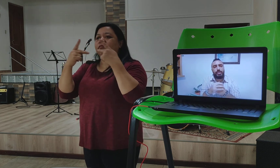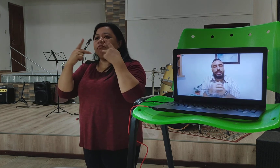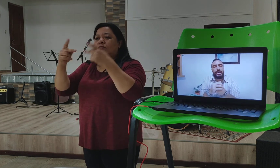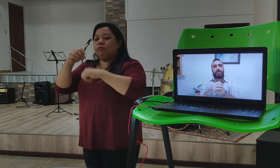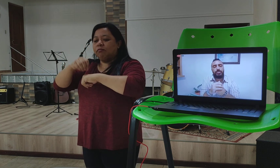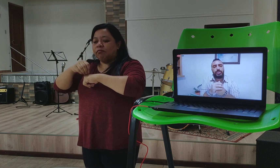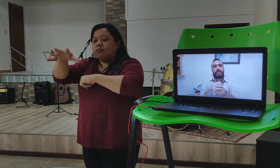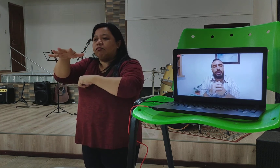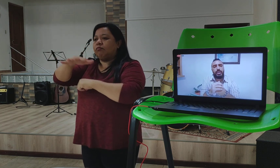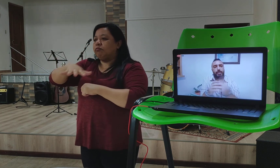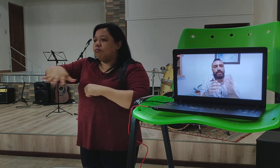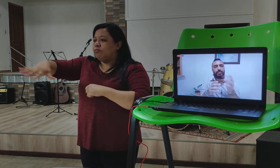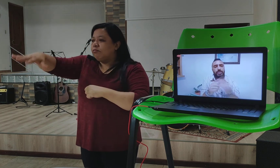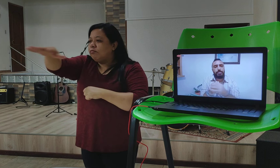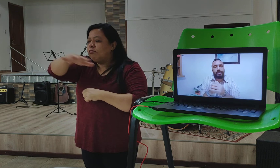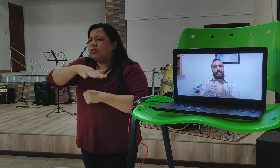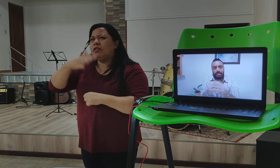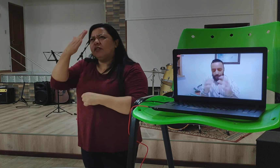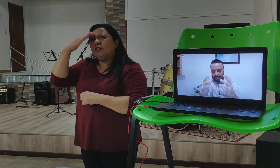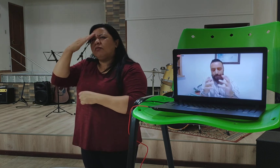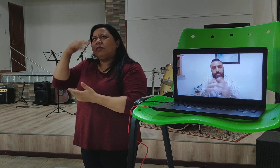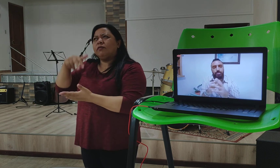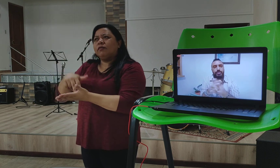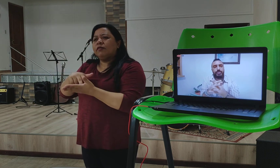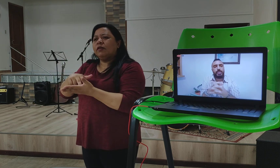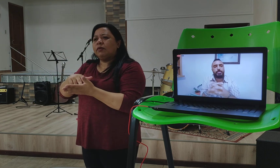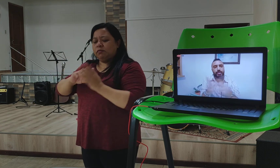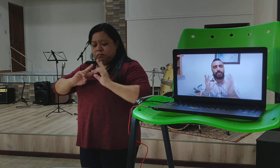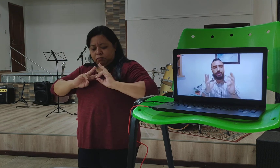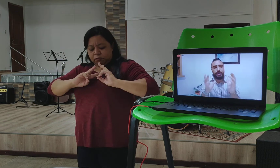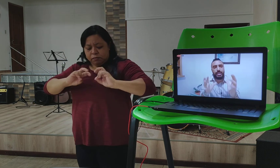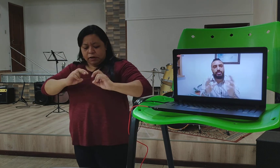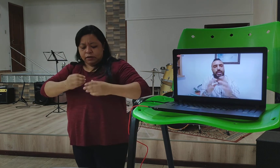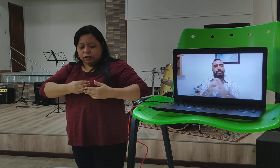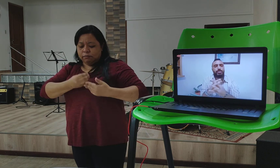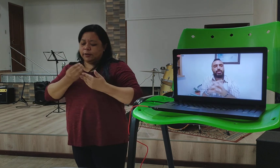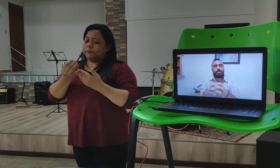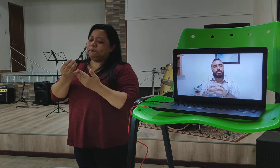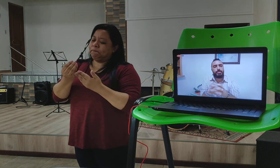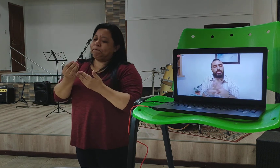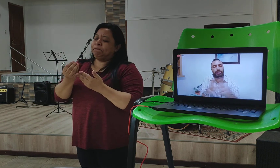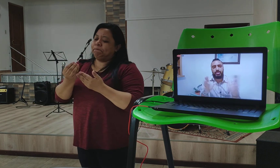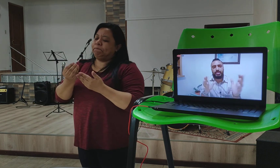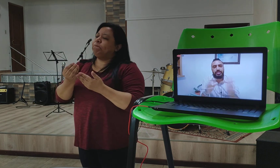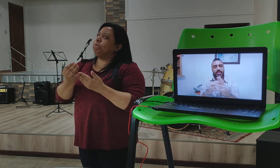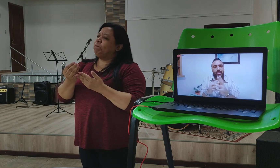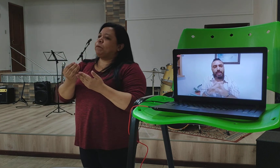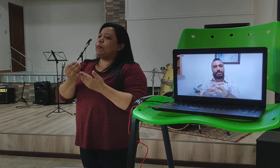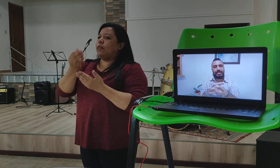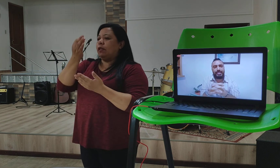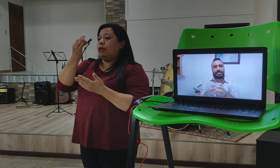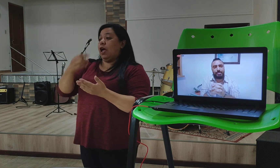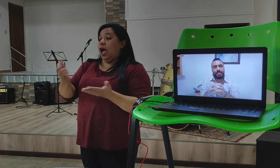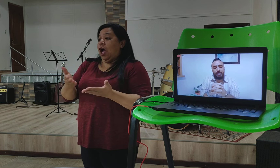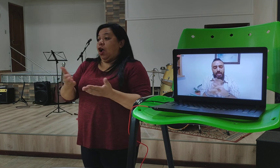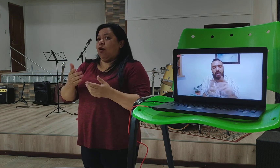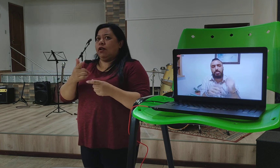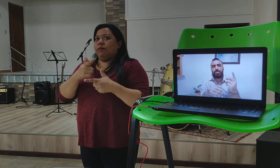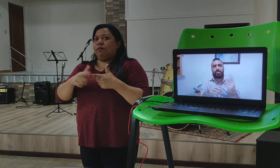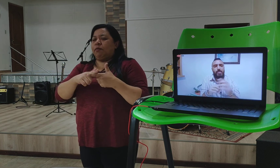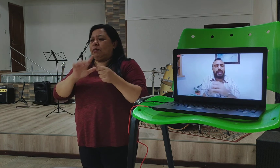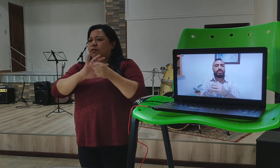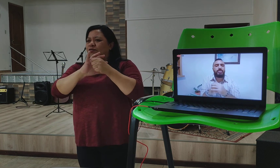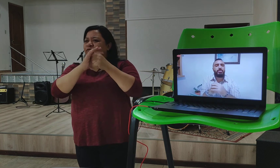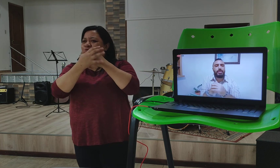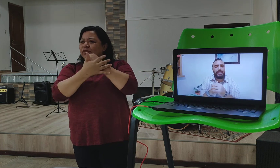de compartilhar com você, para que você pudesse olhar para a sua vida, para que você pudesse olhar para os seus problemas. Eu tenho certeza que numa época dessa de pandemia,